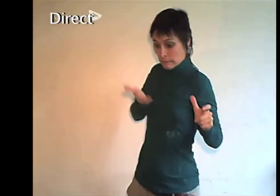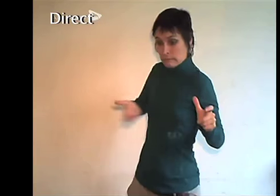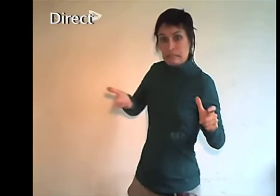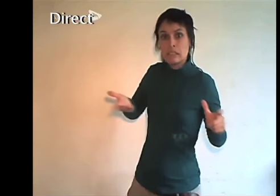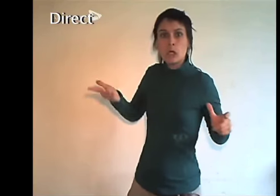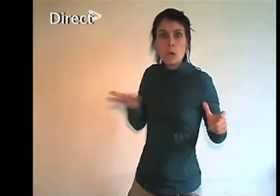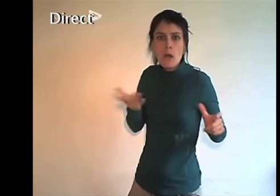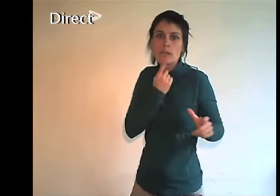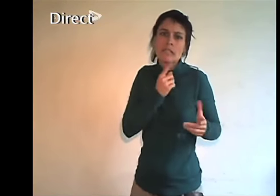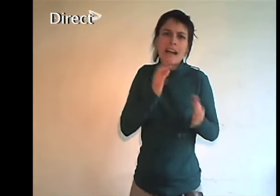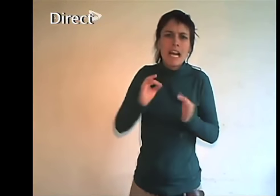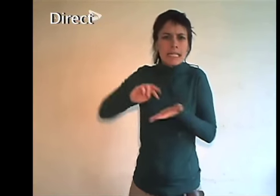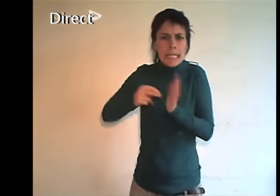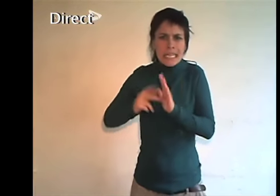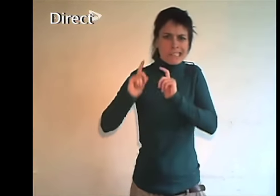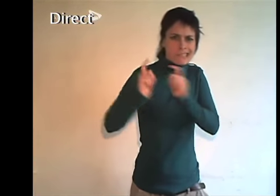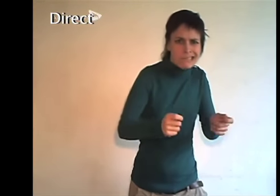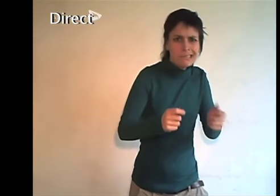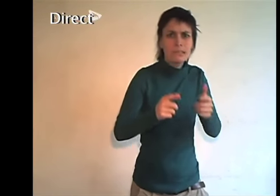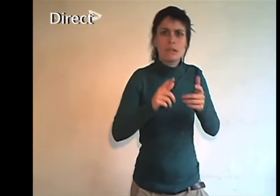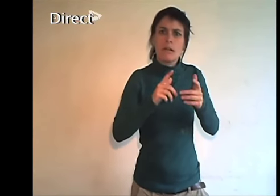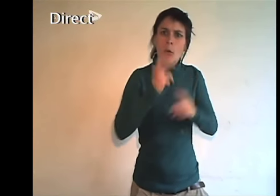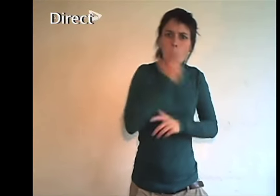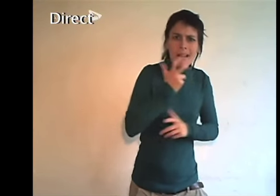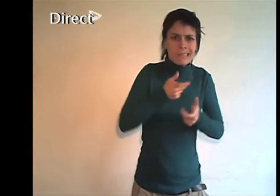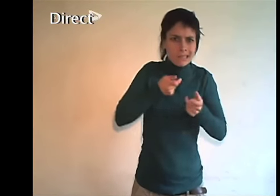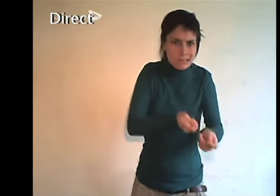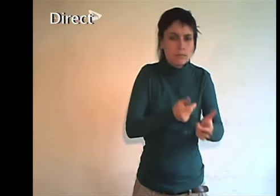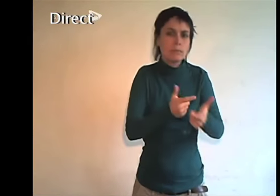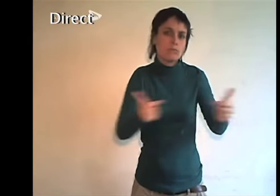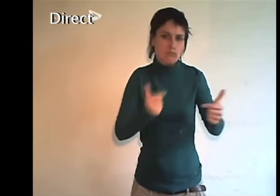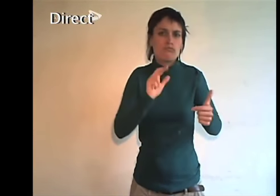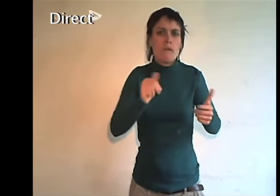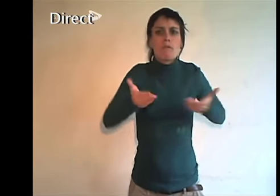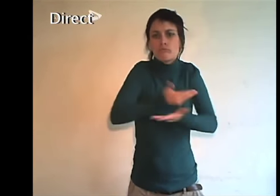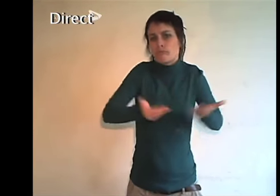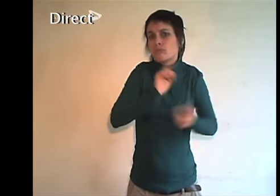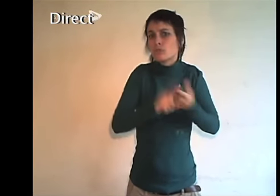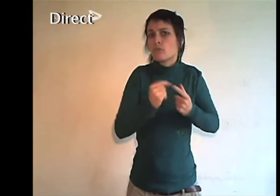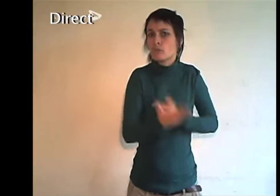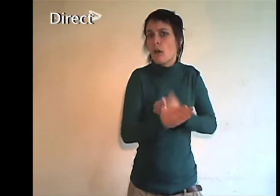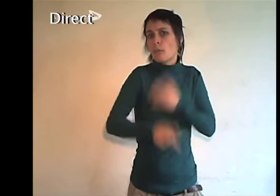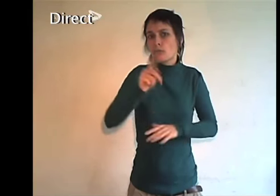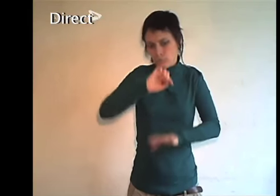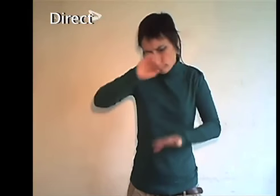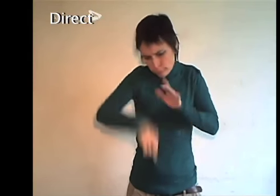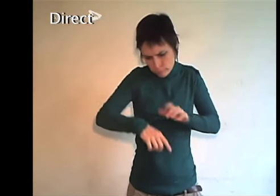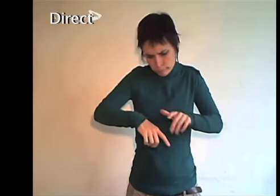et on va parler de tout ça en essayant de développer. Ce sera la deuxième émission mixte donc avec des entendants et